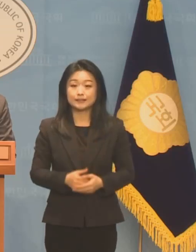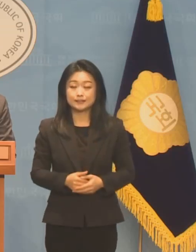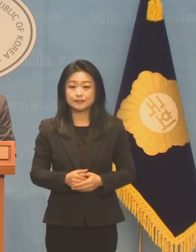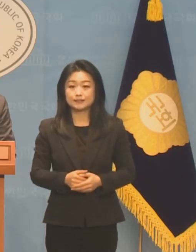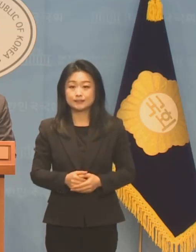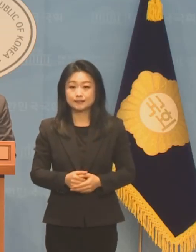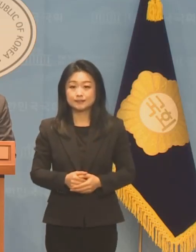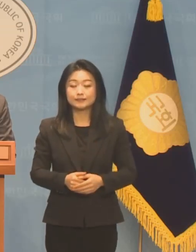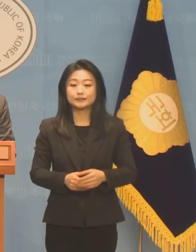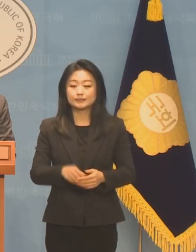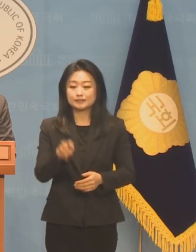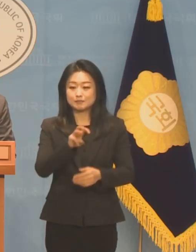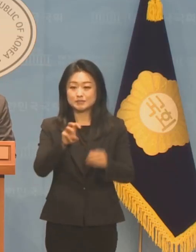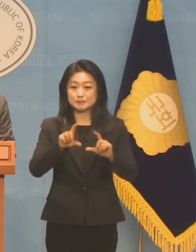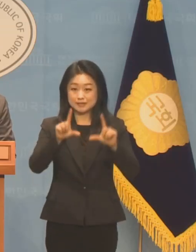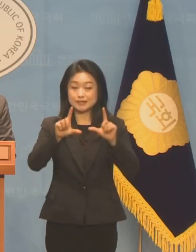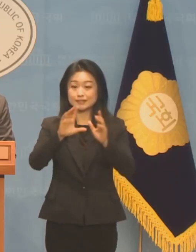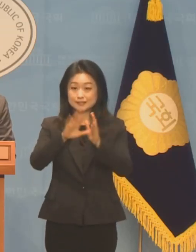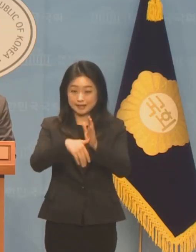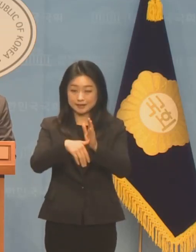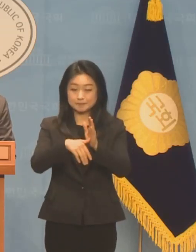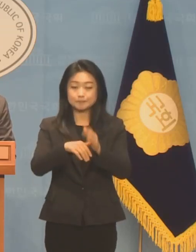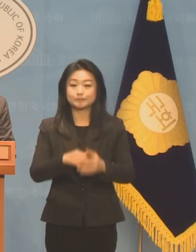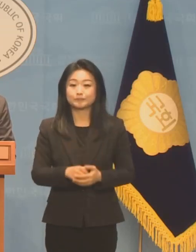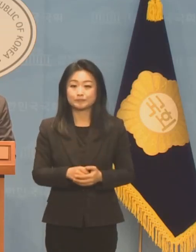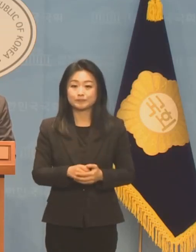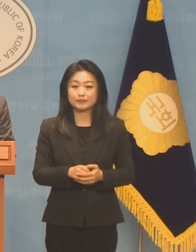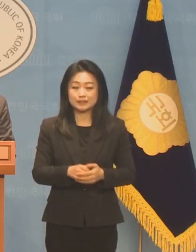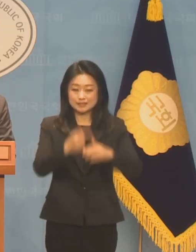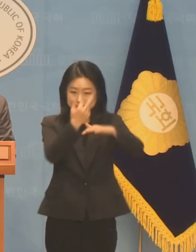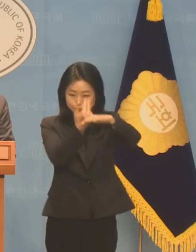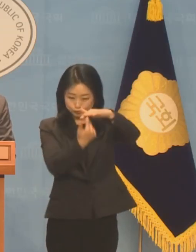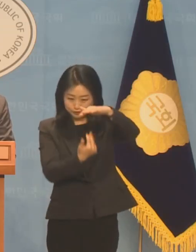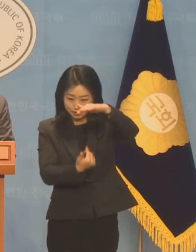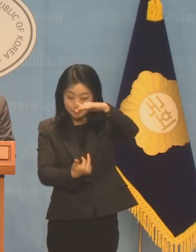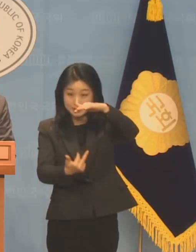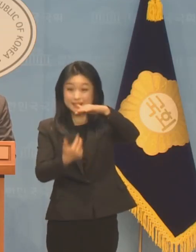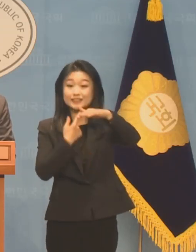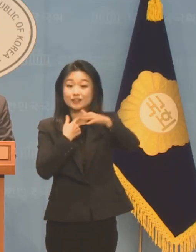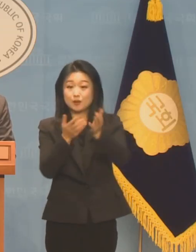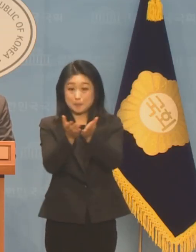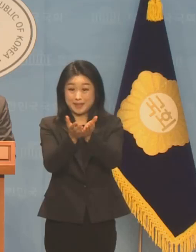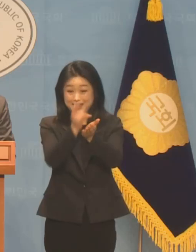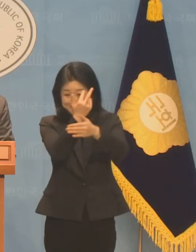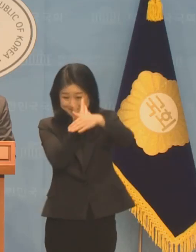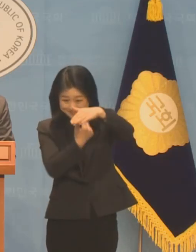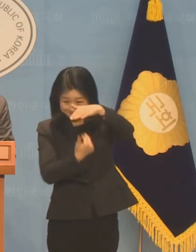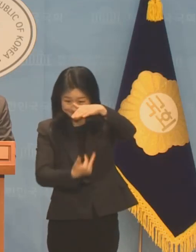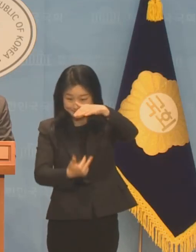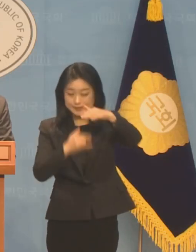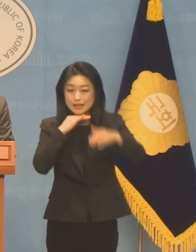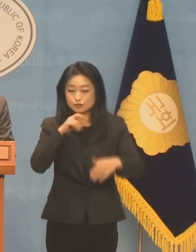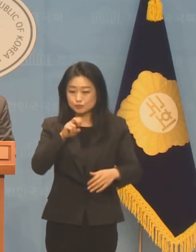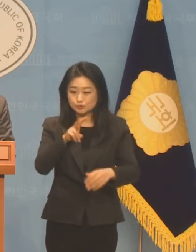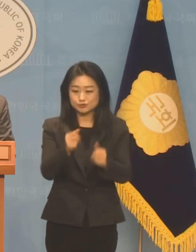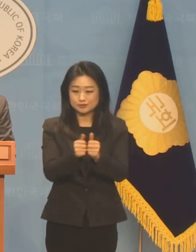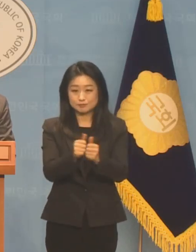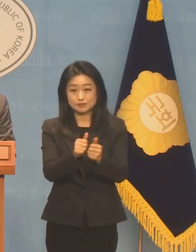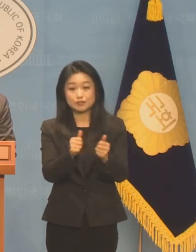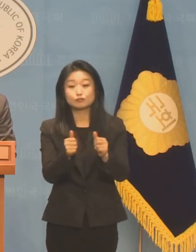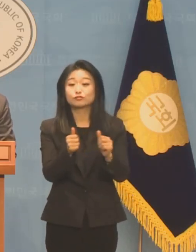현대 미포조선소 1안벽 인근에서 잠수 작업을 하던 22살 청년이 사고로